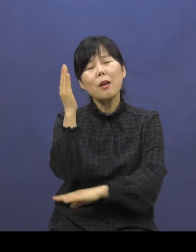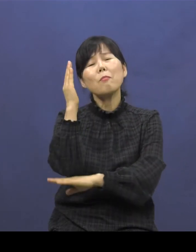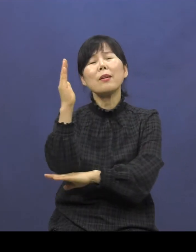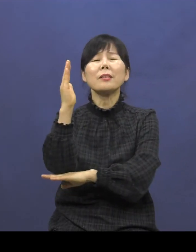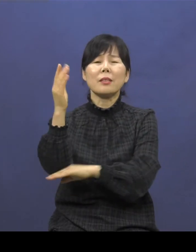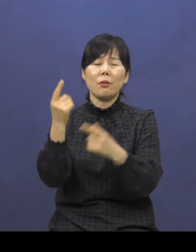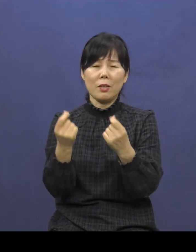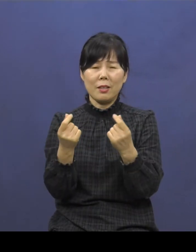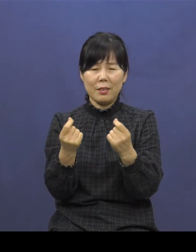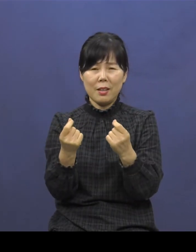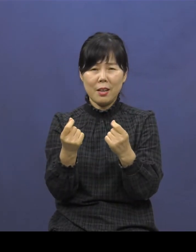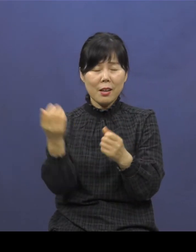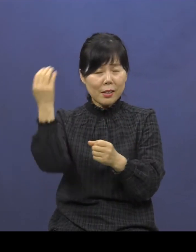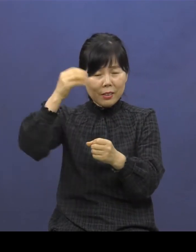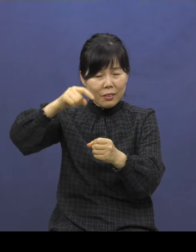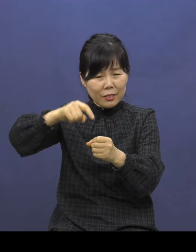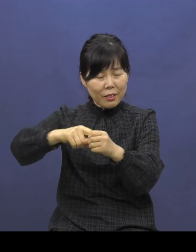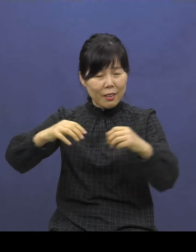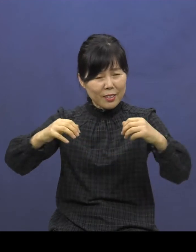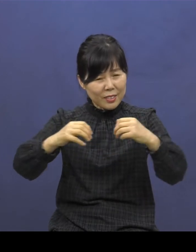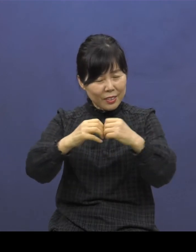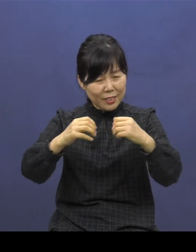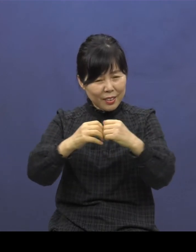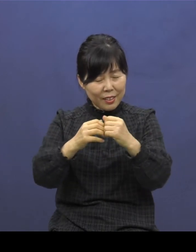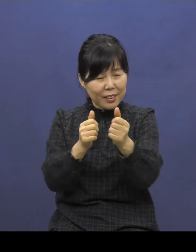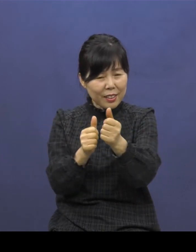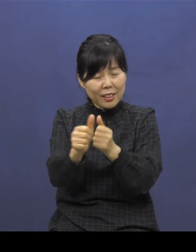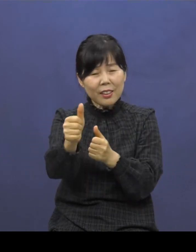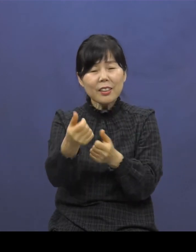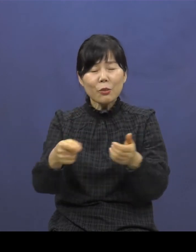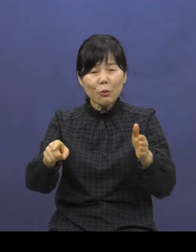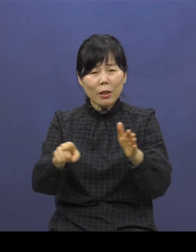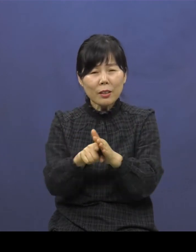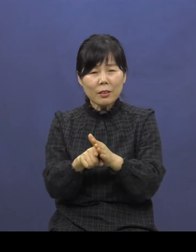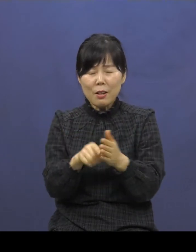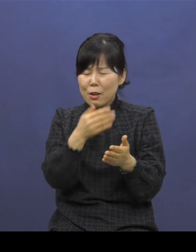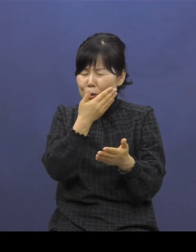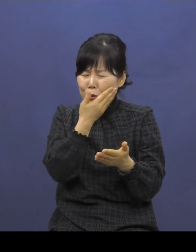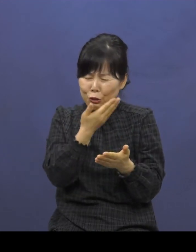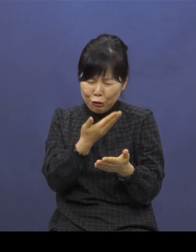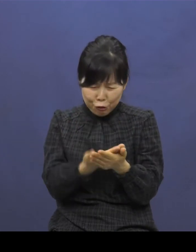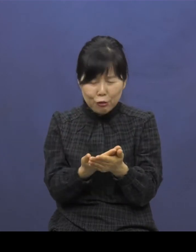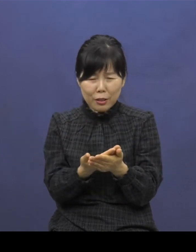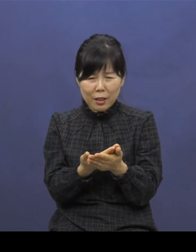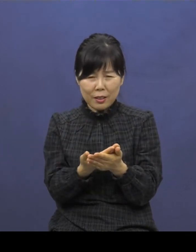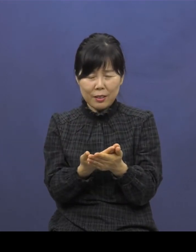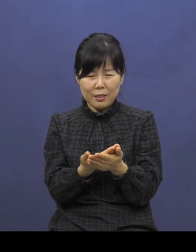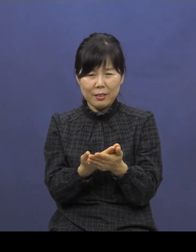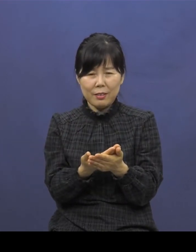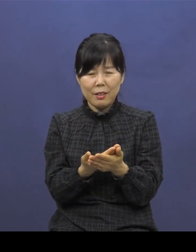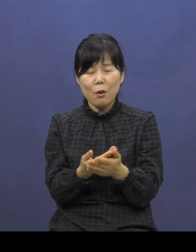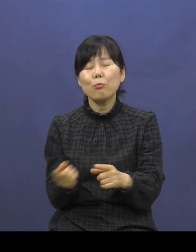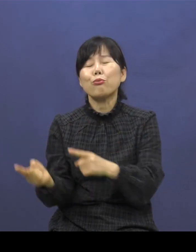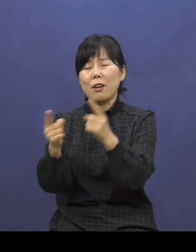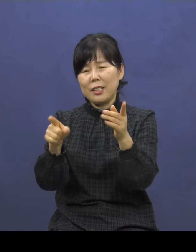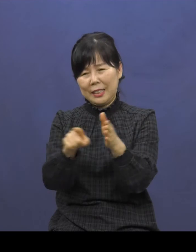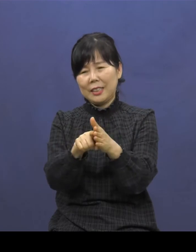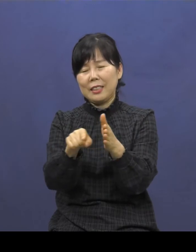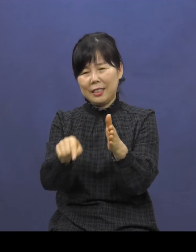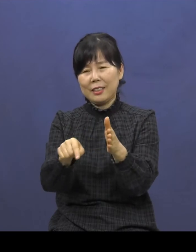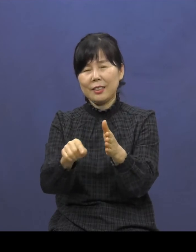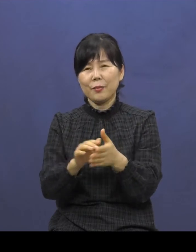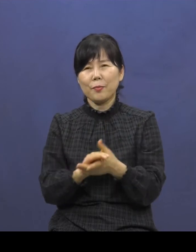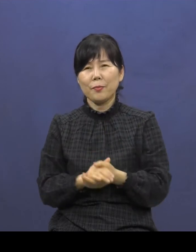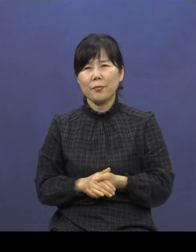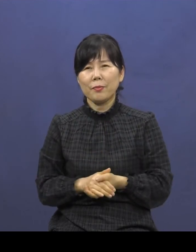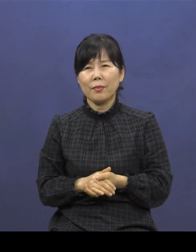이 메시지는요, 영적 전쟁을 이기기 위해서 너무나 중요한 거예요. 바로 이 메시지가 주어진 거예요.